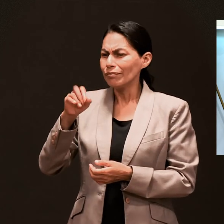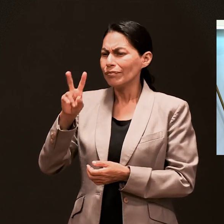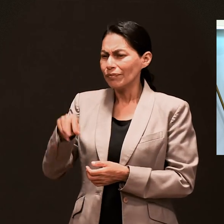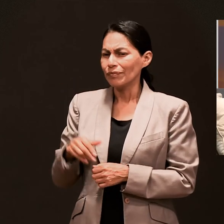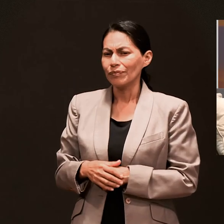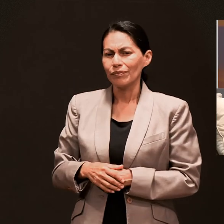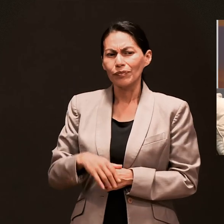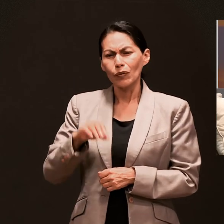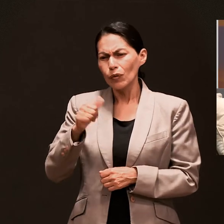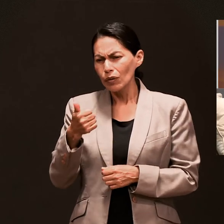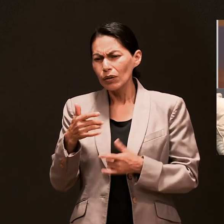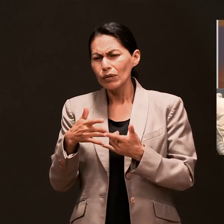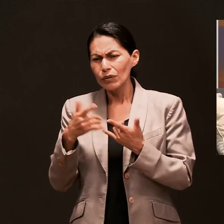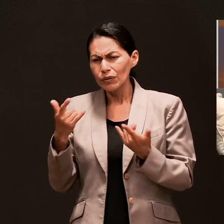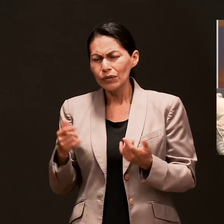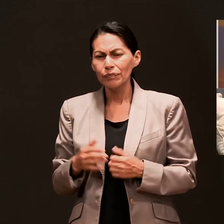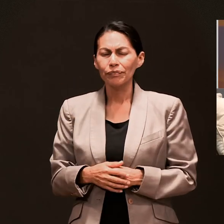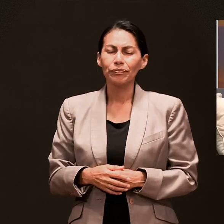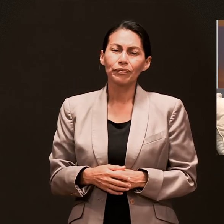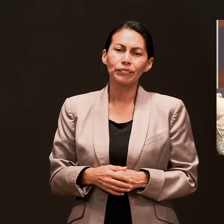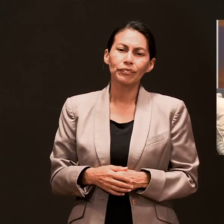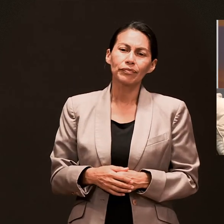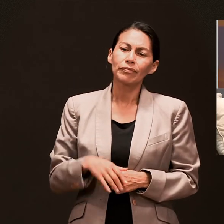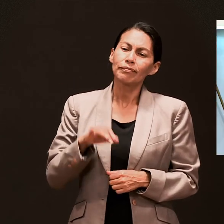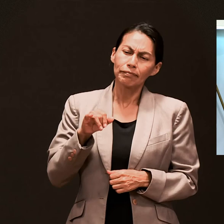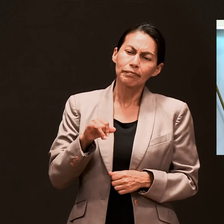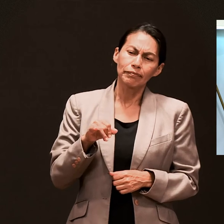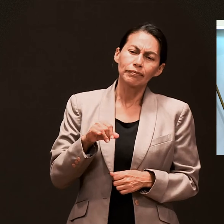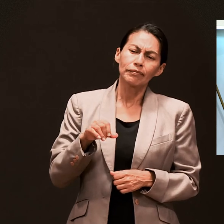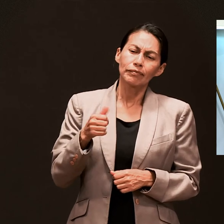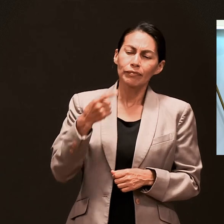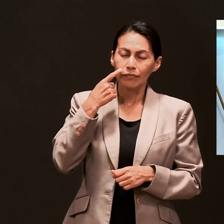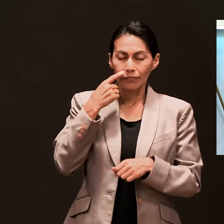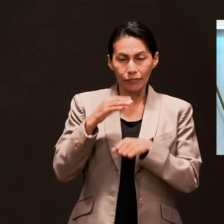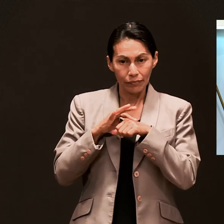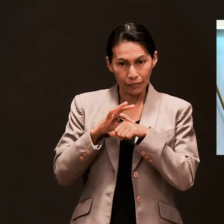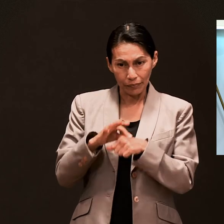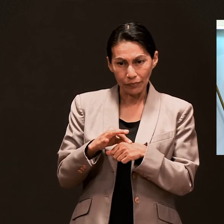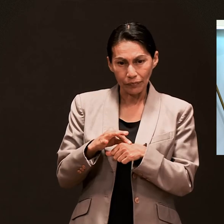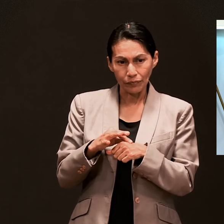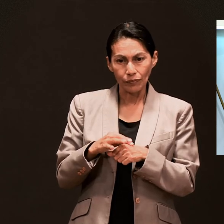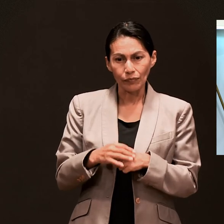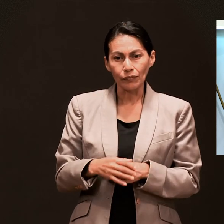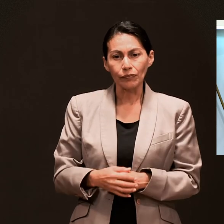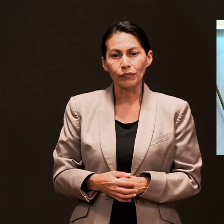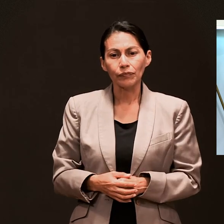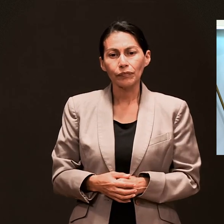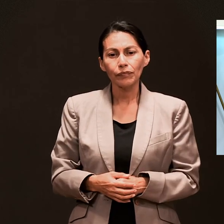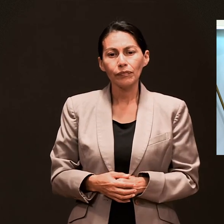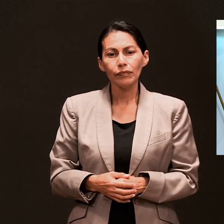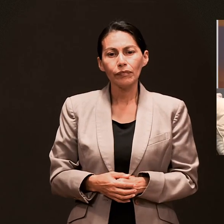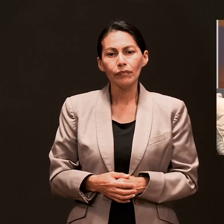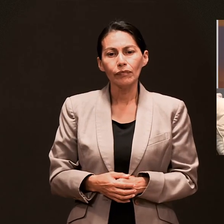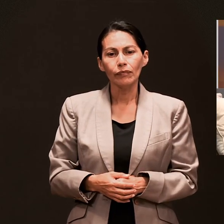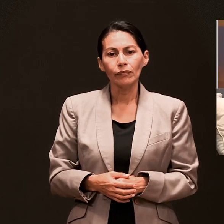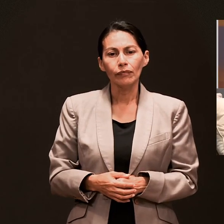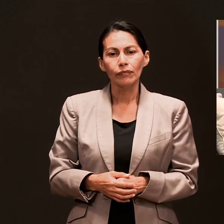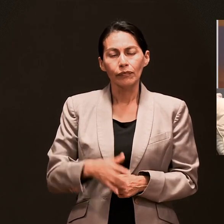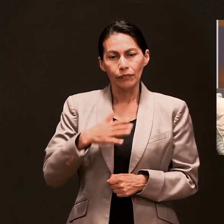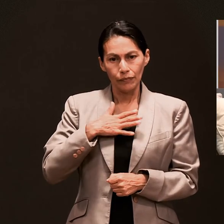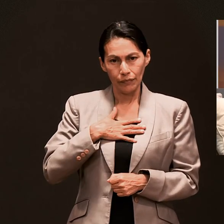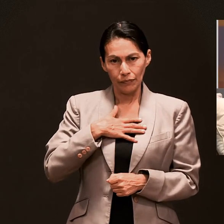a través de la oración Qué bonito verdad cuéntenos alguna historia y otra otra otra otra otro testimonio es